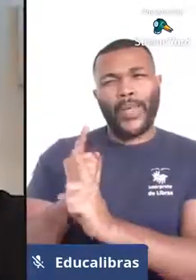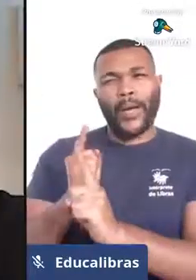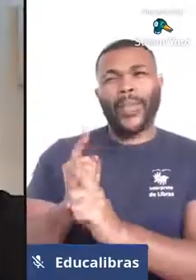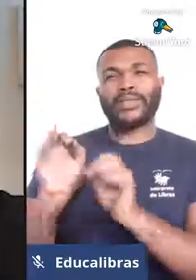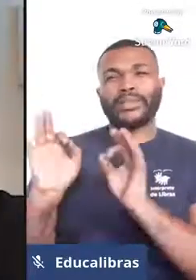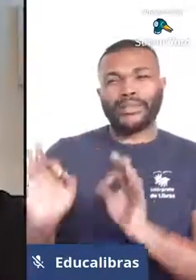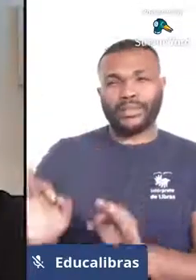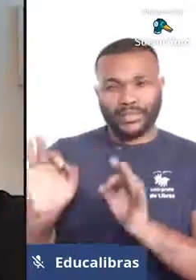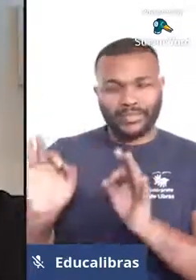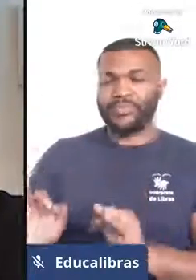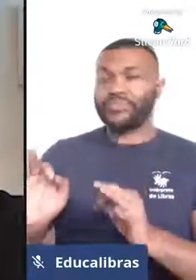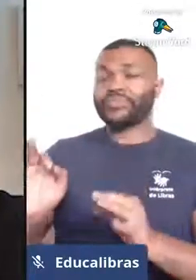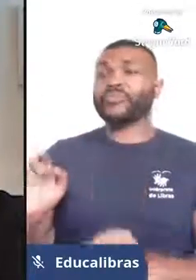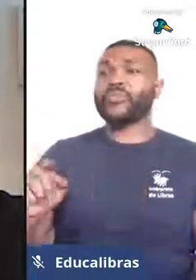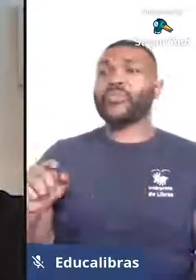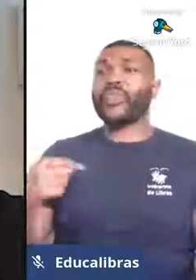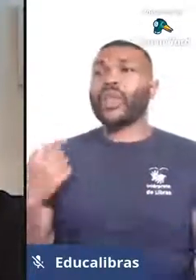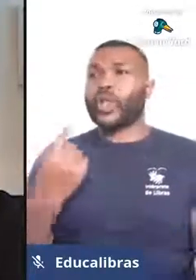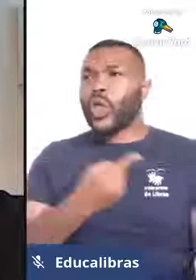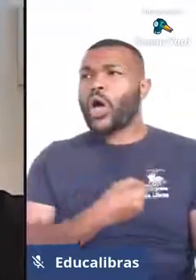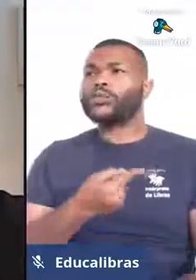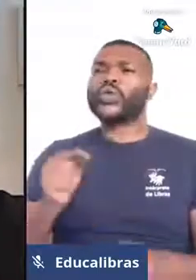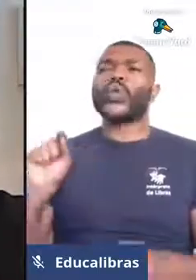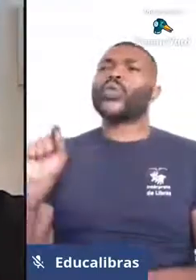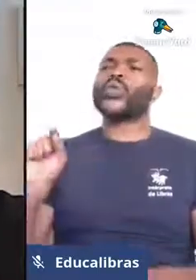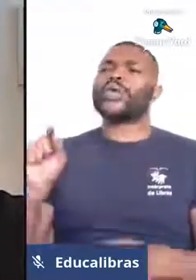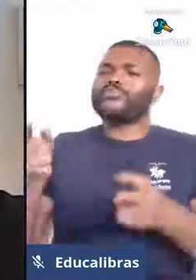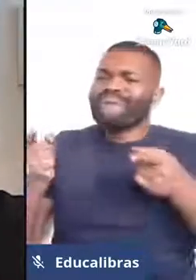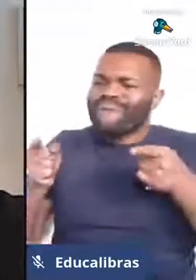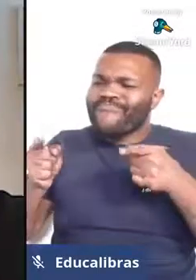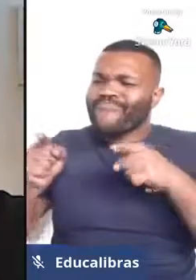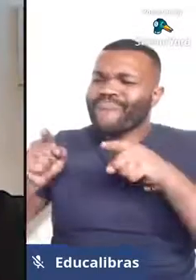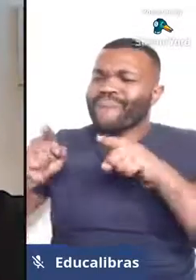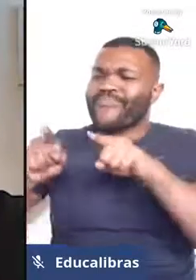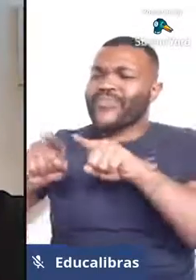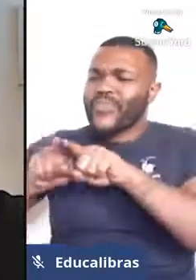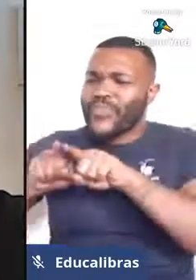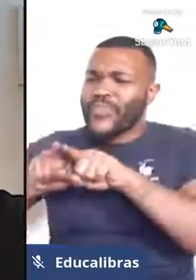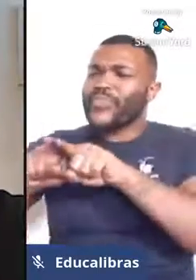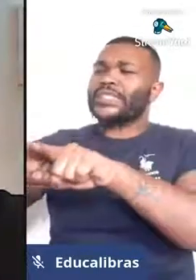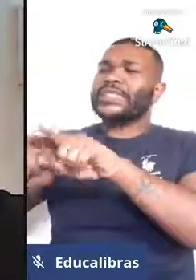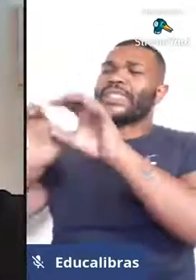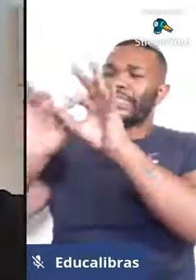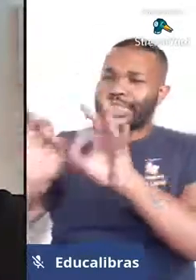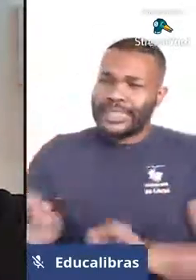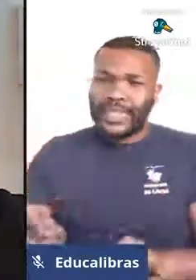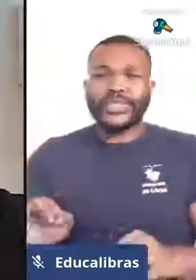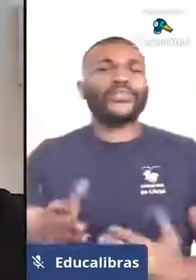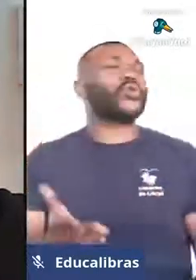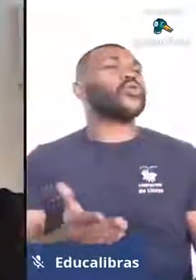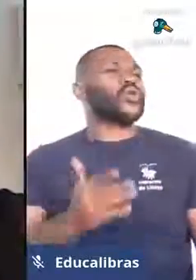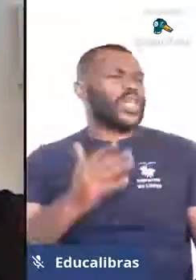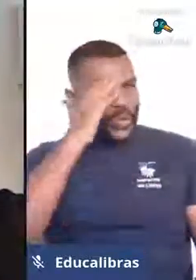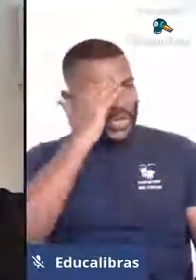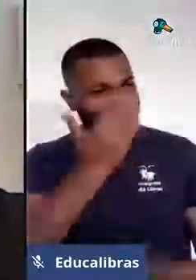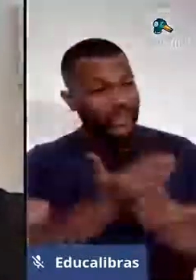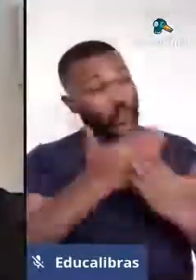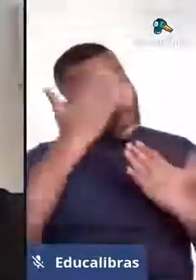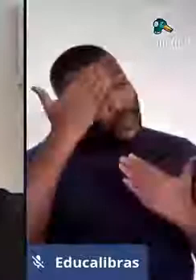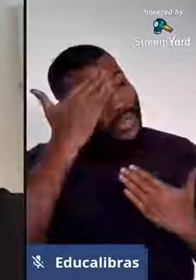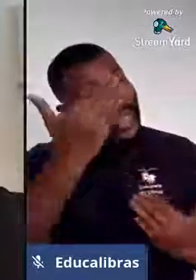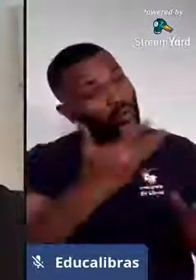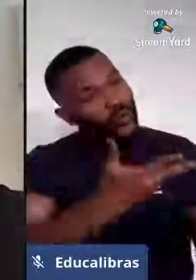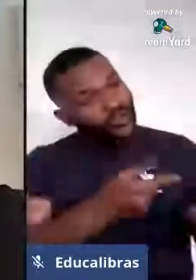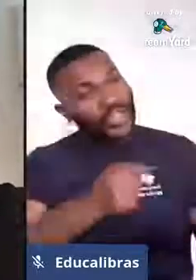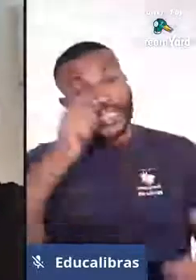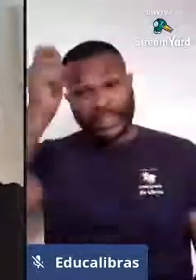vamos estreitar ainda mais essa parceria que tem dado tão certo. Não tem dúvida nenhuma. Obrigado pelo convite, Cid. Obrigado,